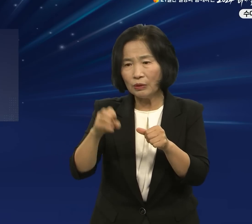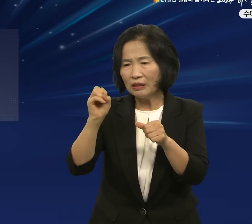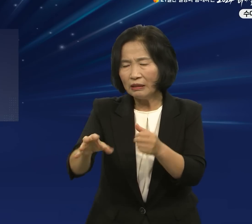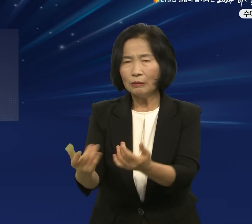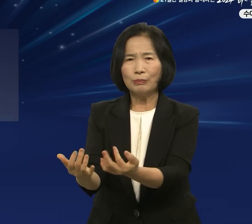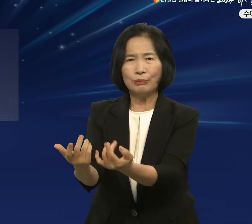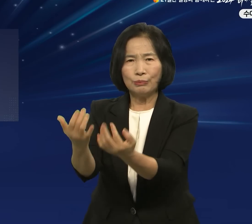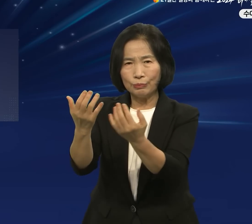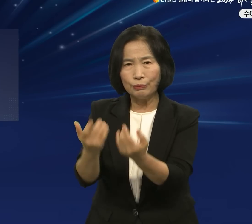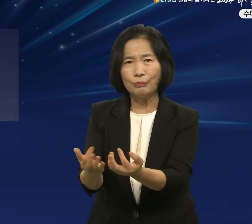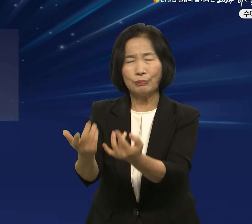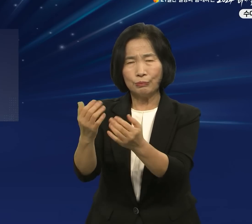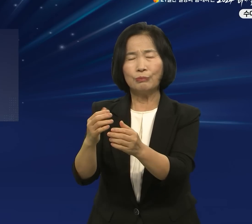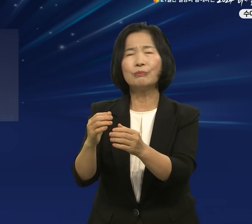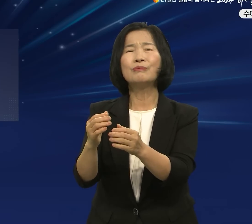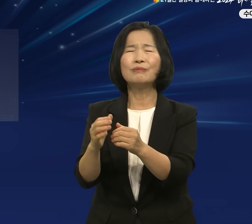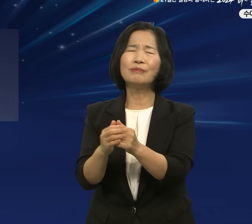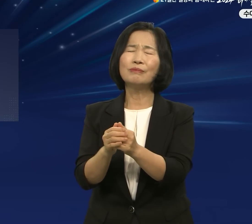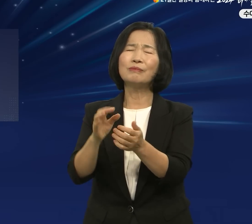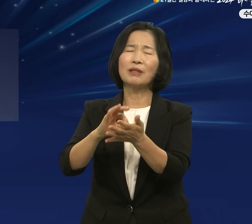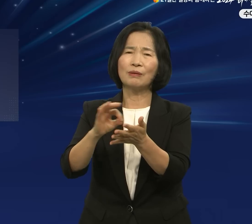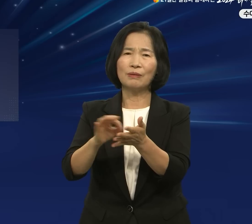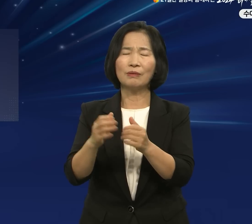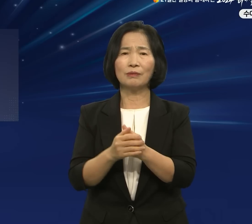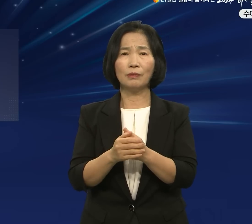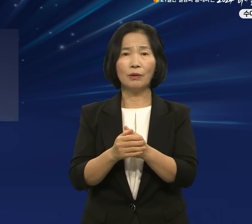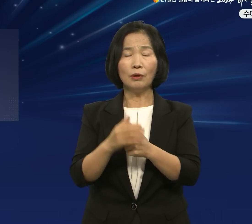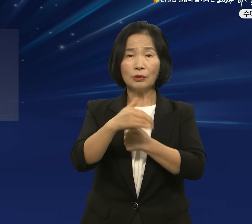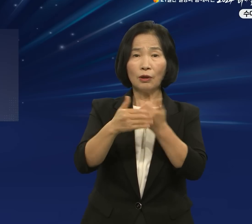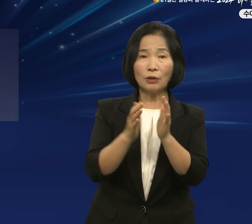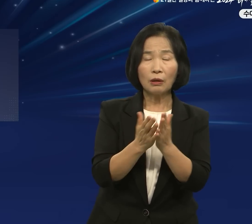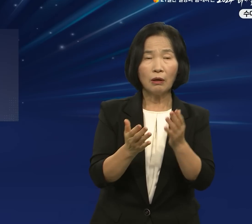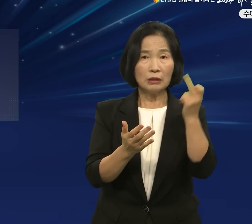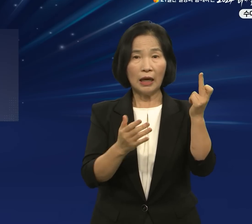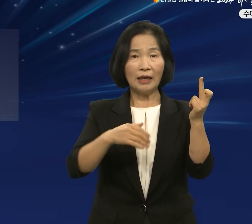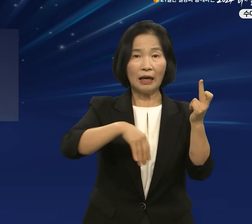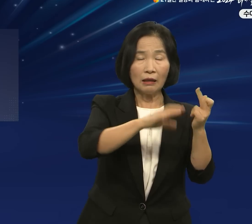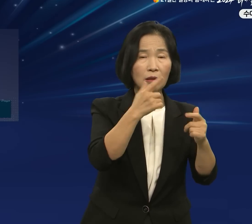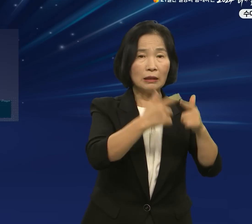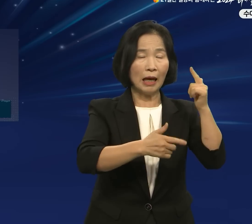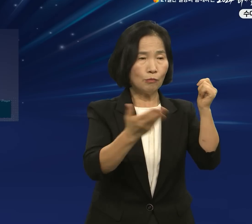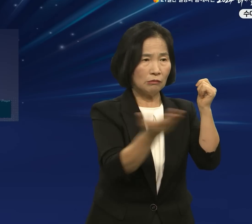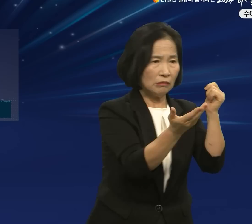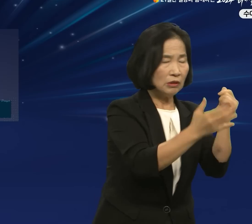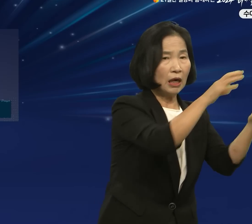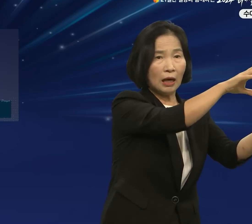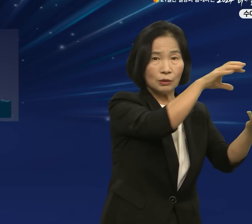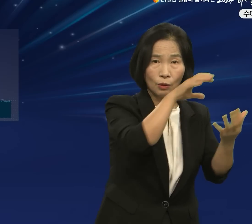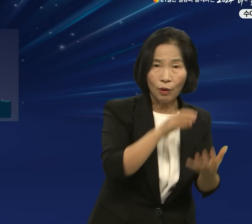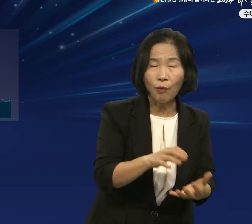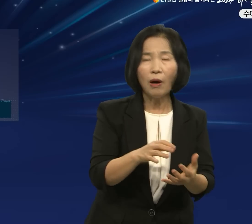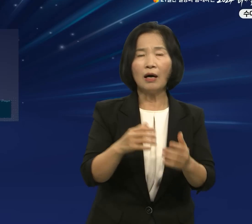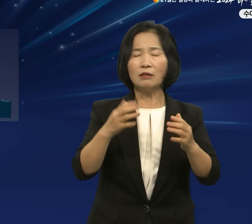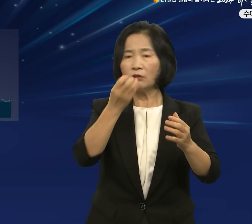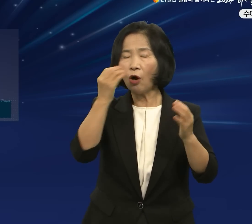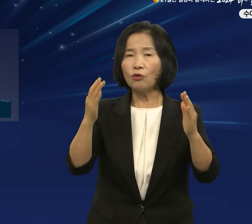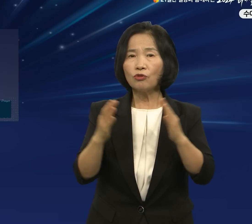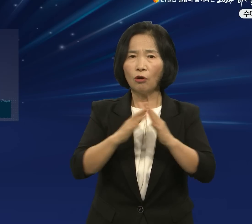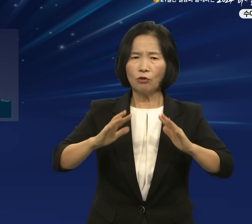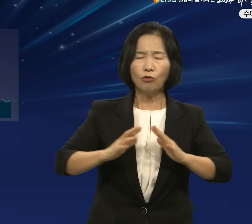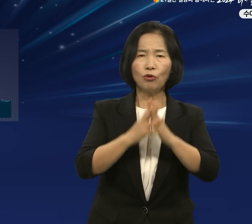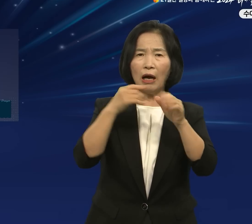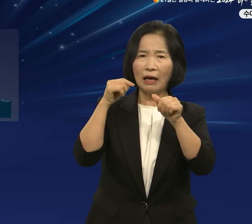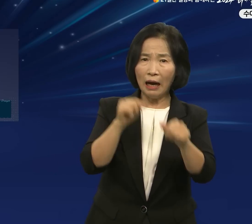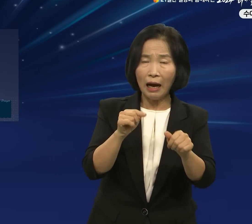너는 산에 가서 올라가서 나무를 가져다가 성전을 건축하라고 학계 선지자는 말씀하셨기에